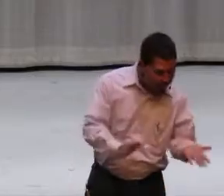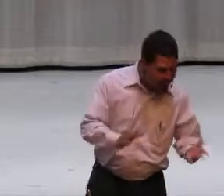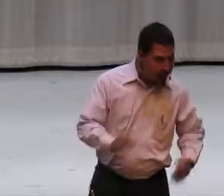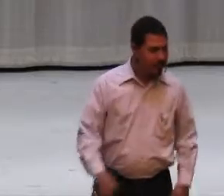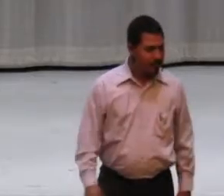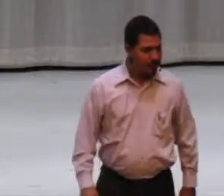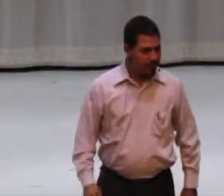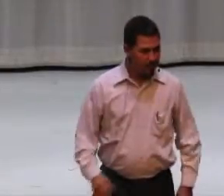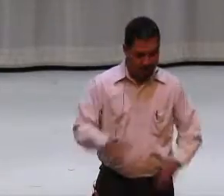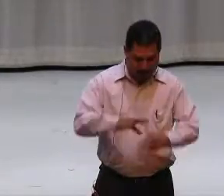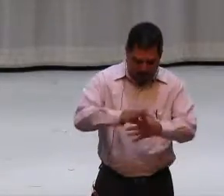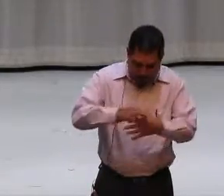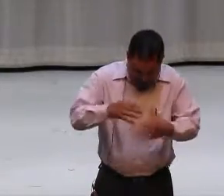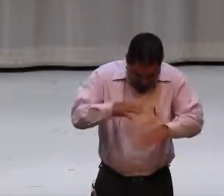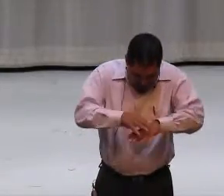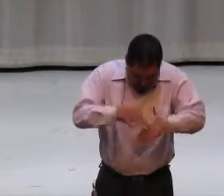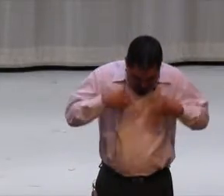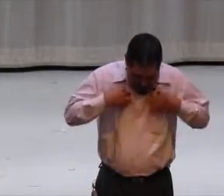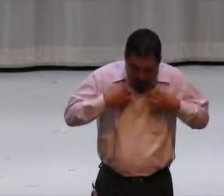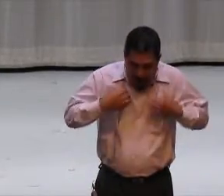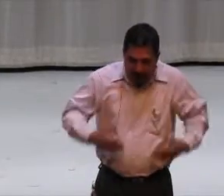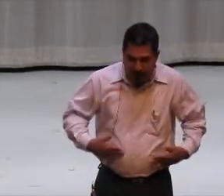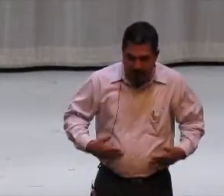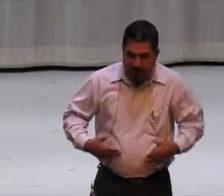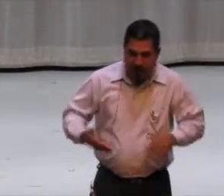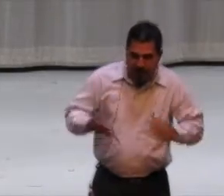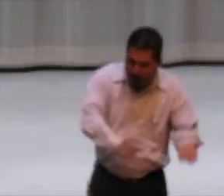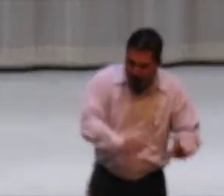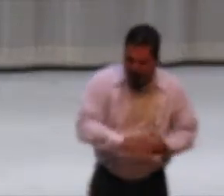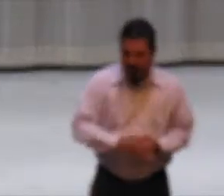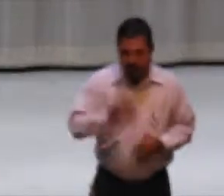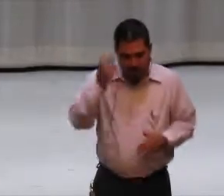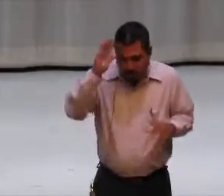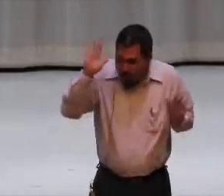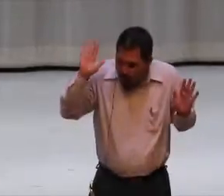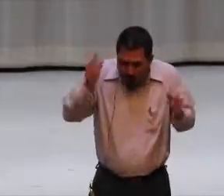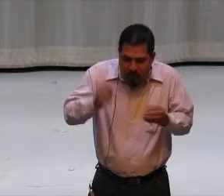muerte, con esta carne, va a morir, y yo no sé cuándo.